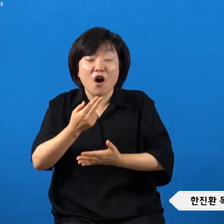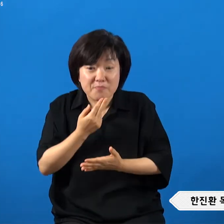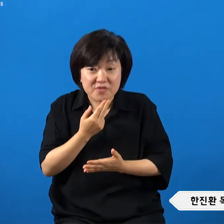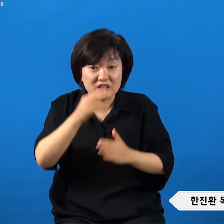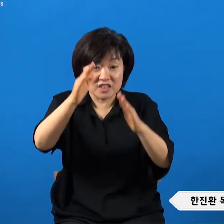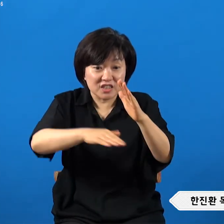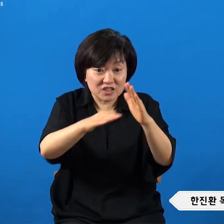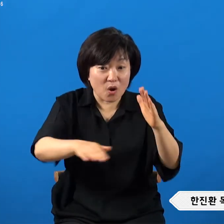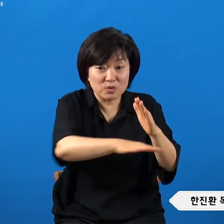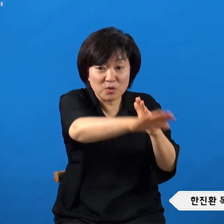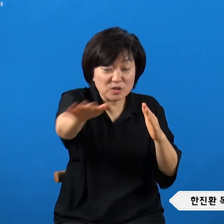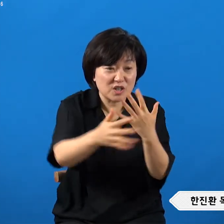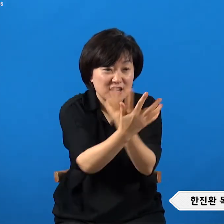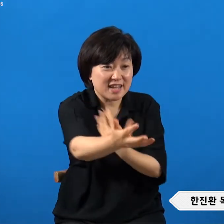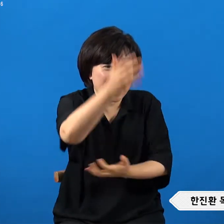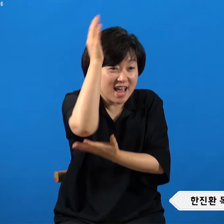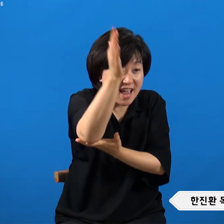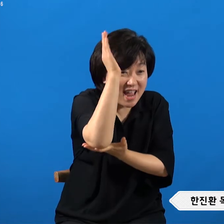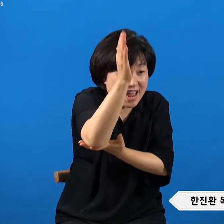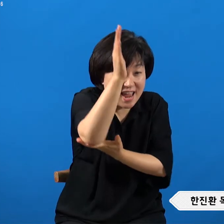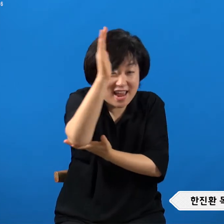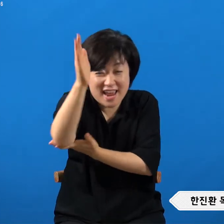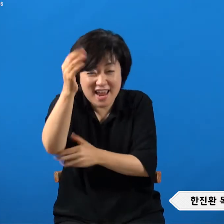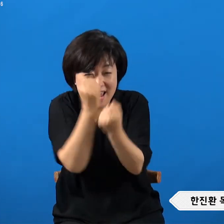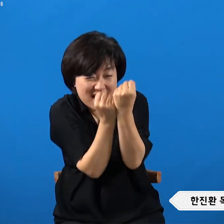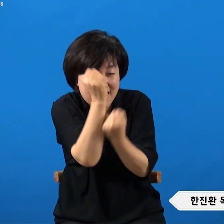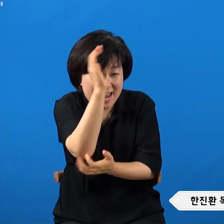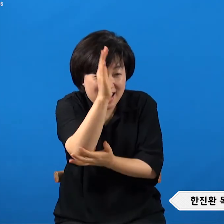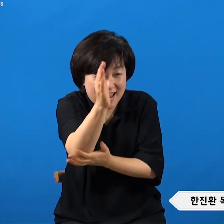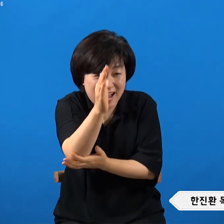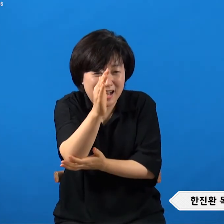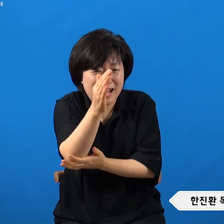차라리 담벼락에 대고 외치는 것이 더 낫다 했습니다.